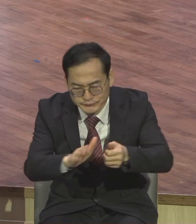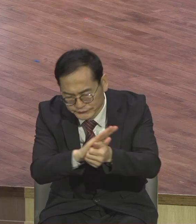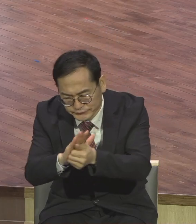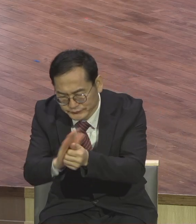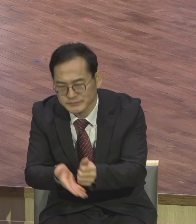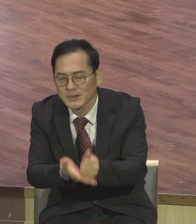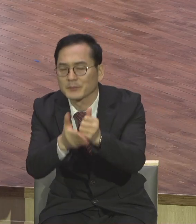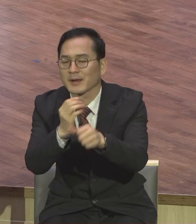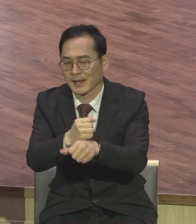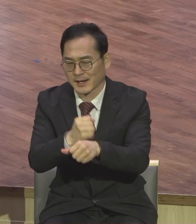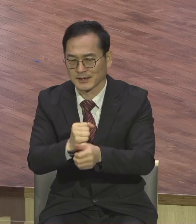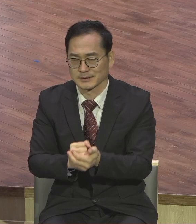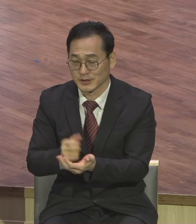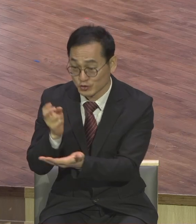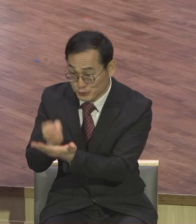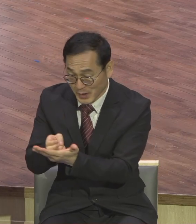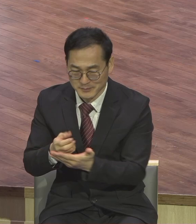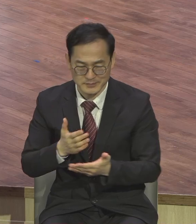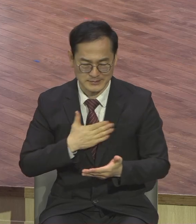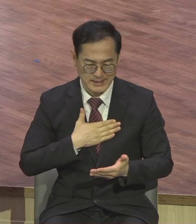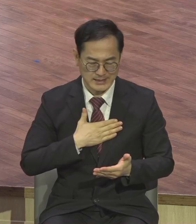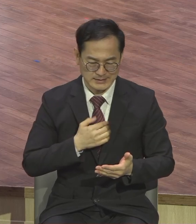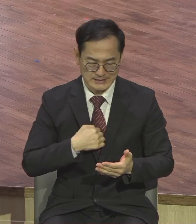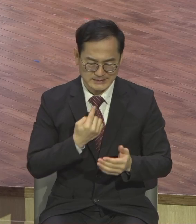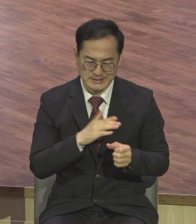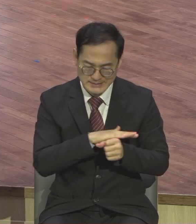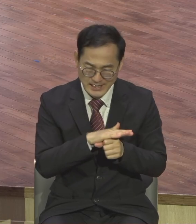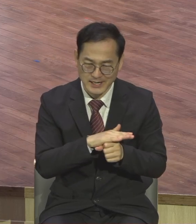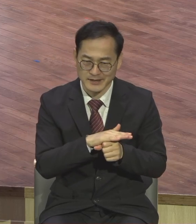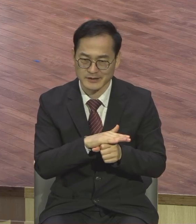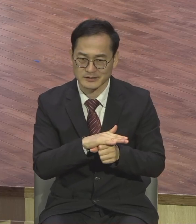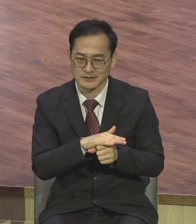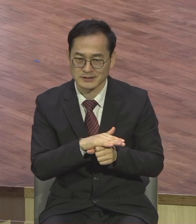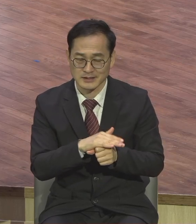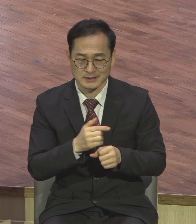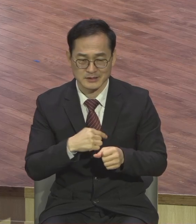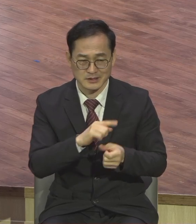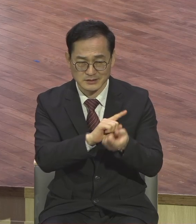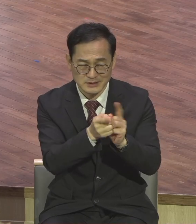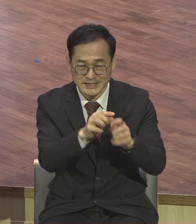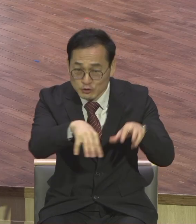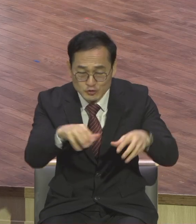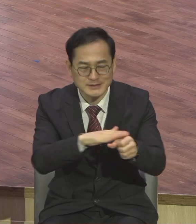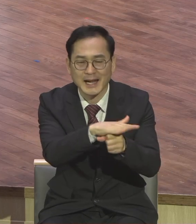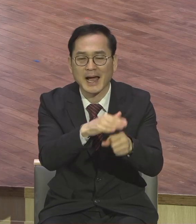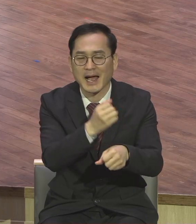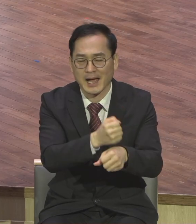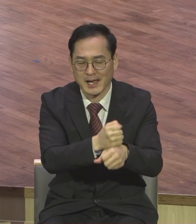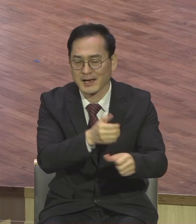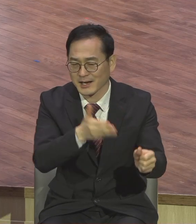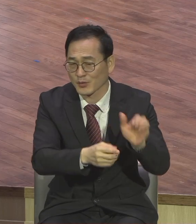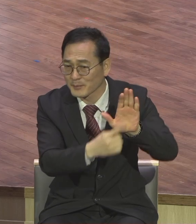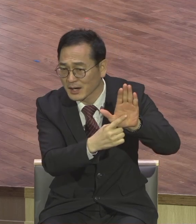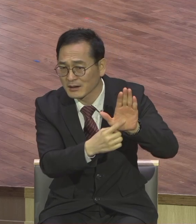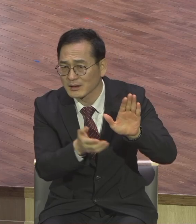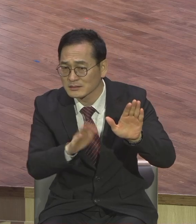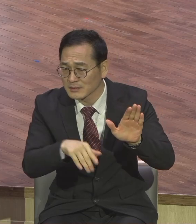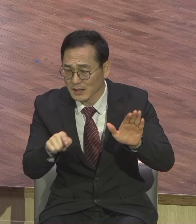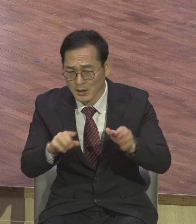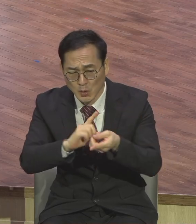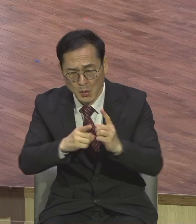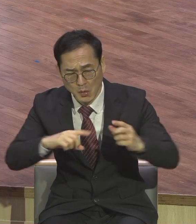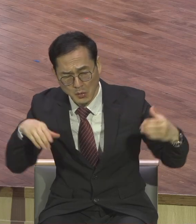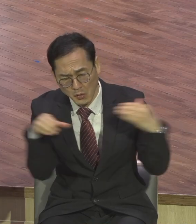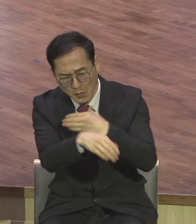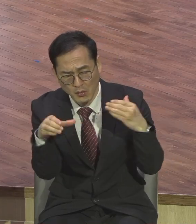율법은 내 이웃 사랑하기를 내 자신같이 하라 하신 한 말씀에서 이루어졌나니 만일 서로 물고 먹으면 피차